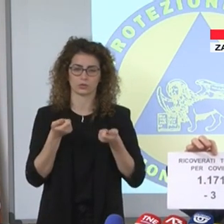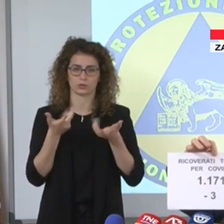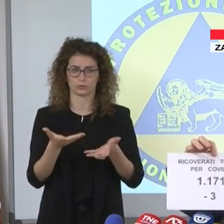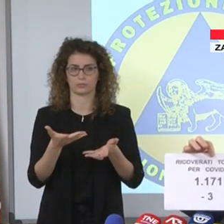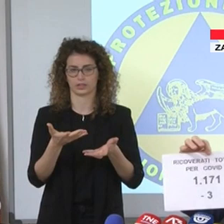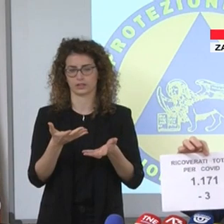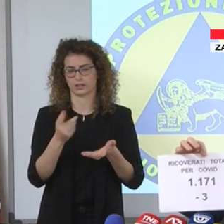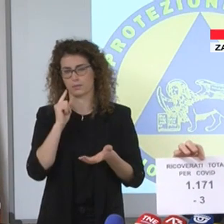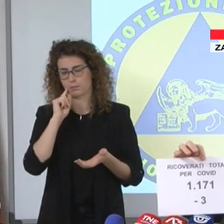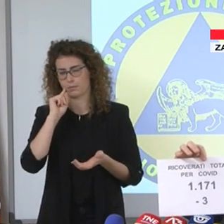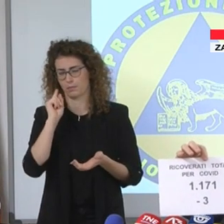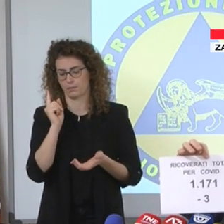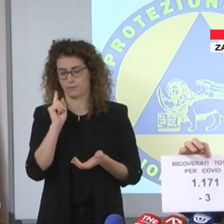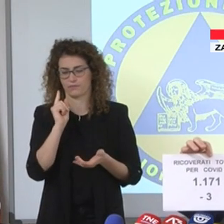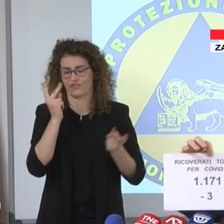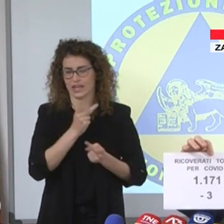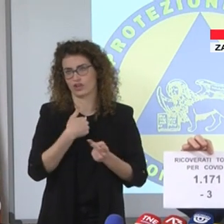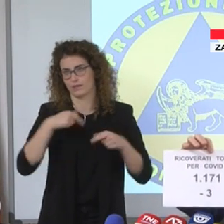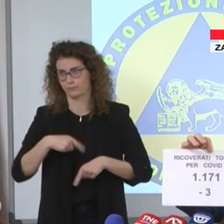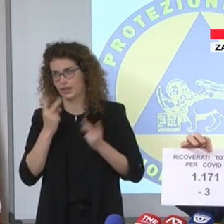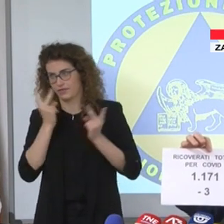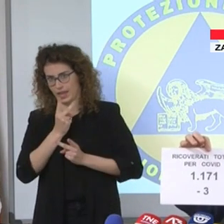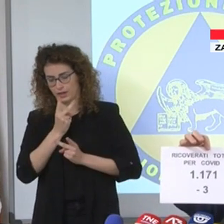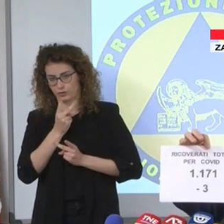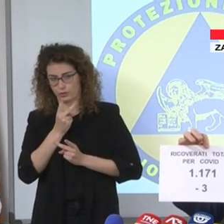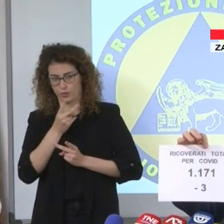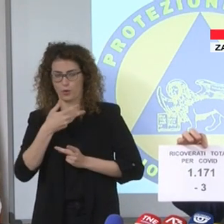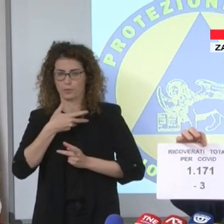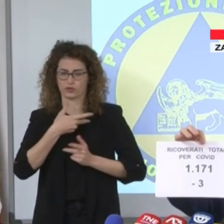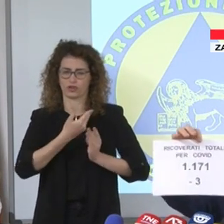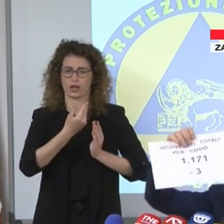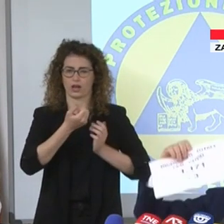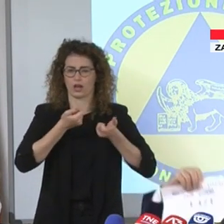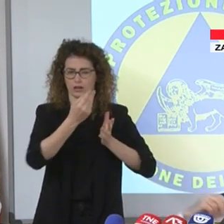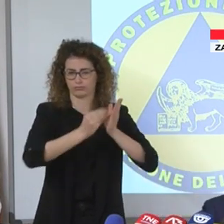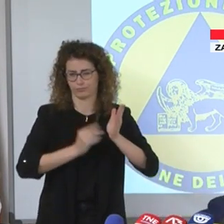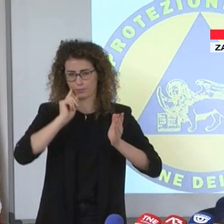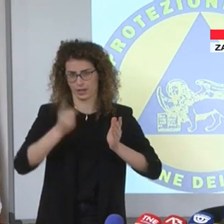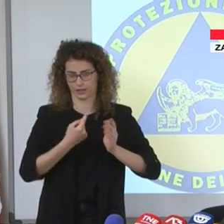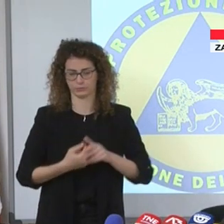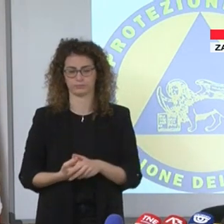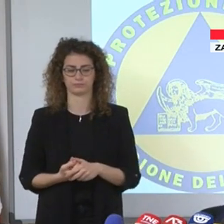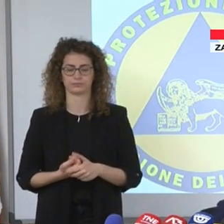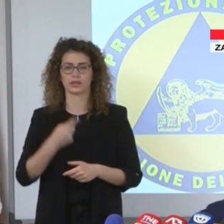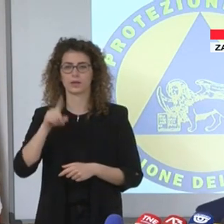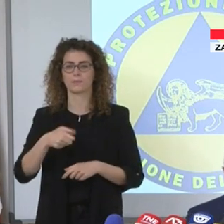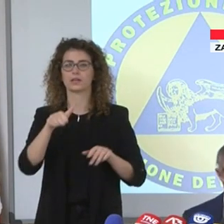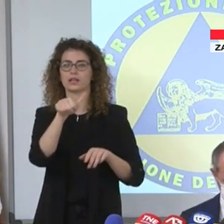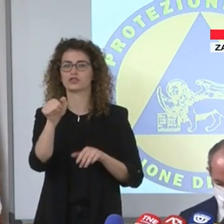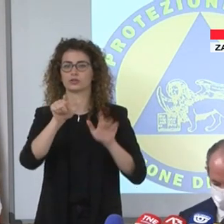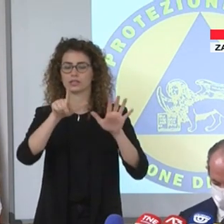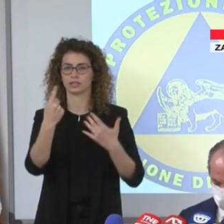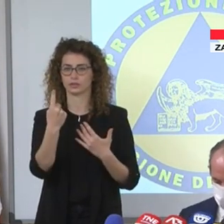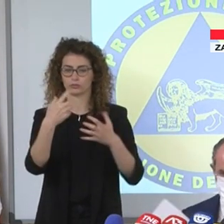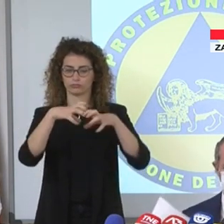più reale, no? Cioè questo è reale, ma diciamo avremo anche caricati tutti i dati meglio. Questi